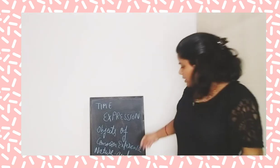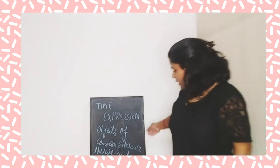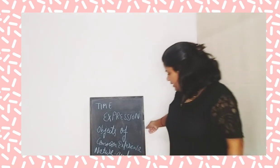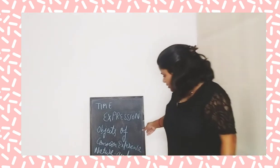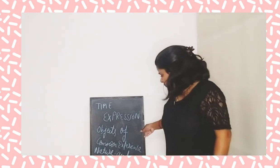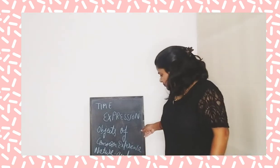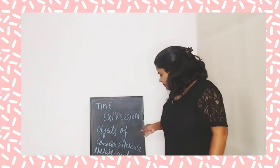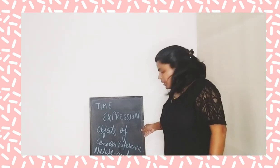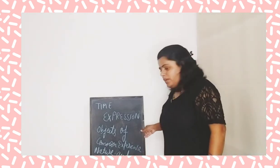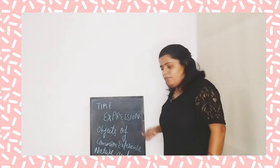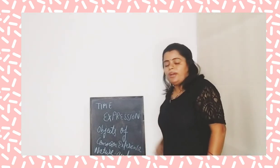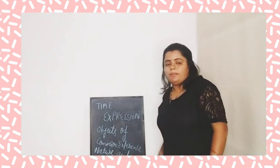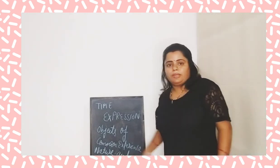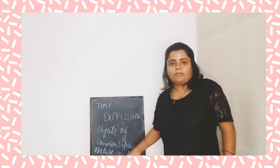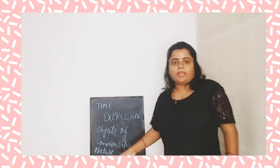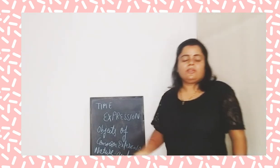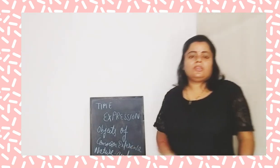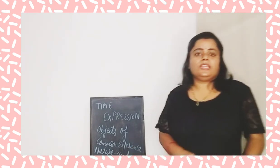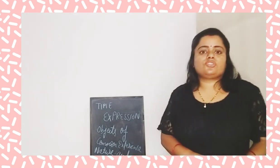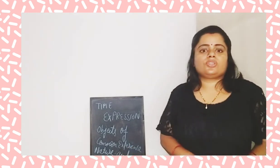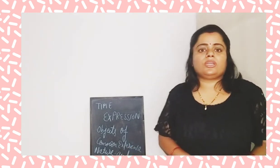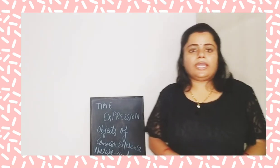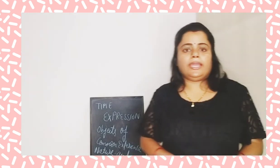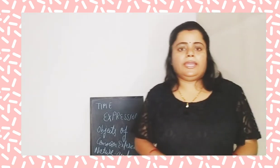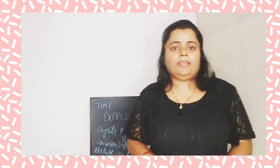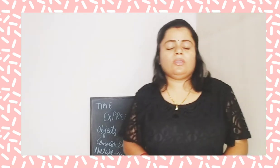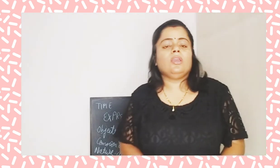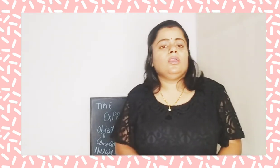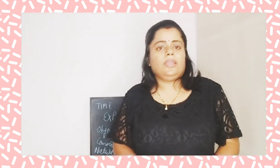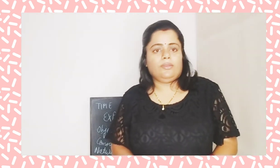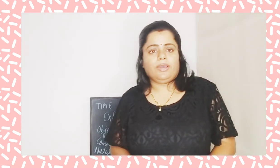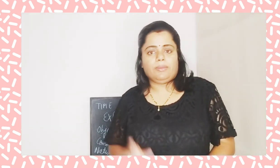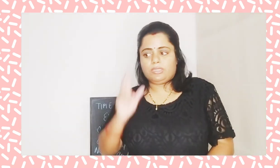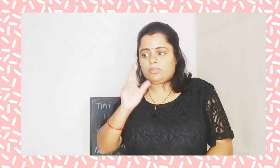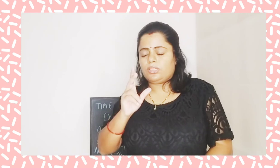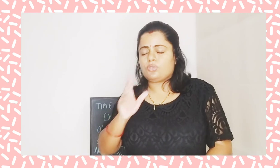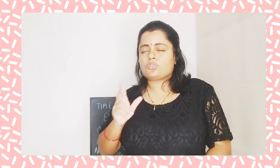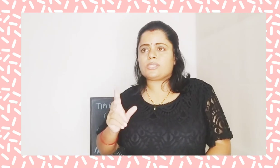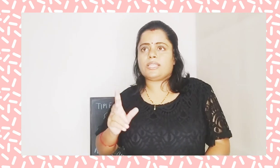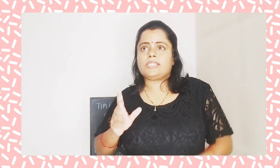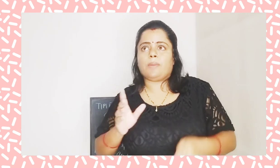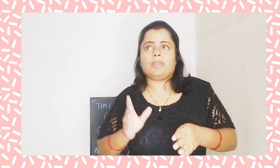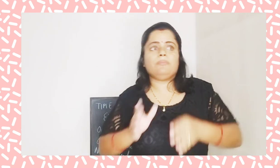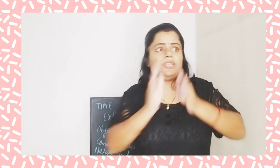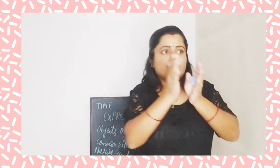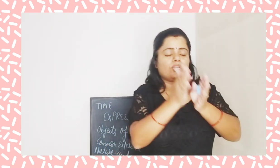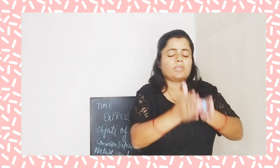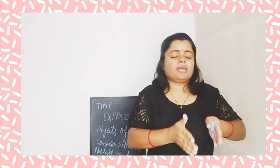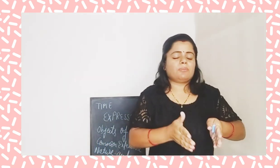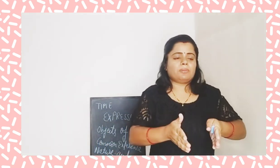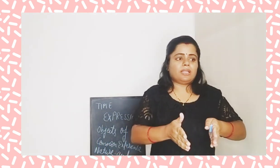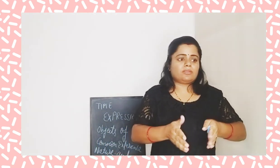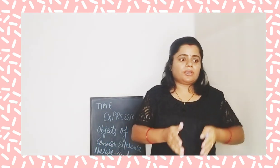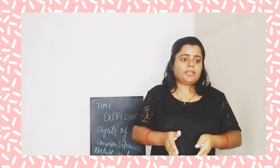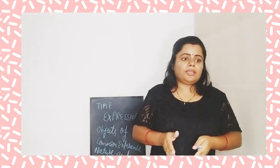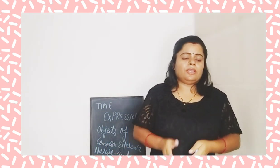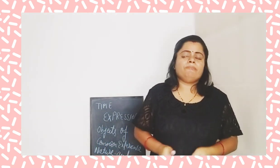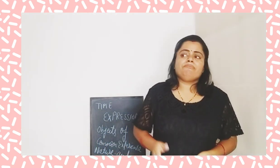and environment, right? Nature and environment, third use कौन सा है, जहाँ पे हम nature के बारे में बात कर रहे हैं